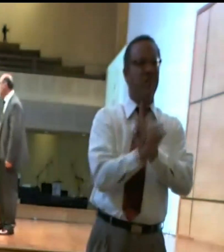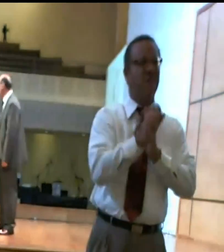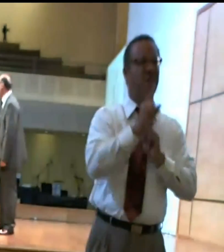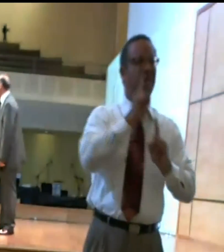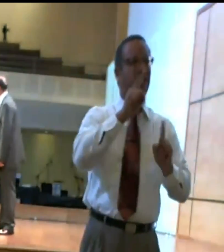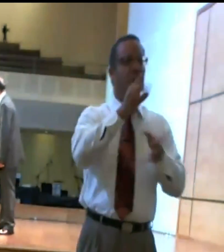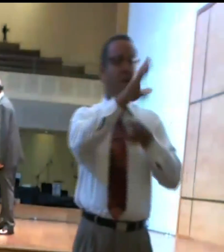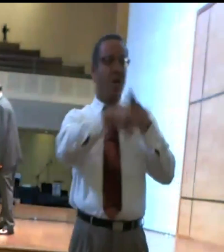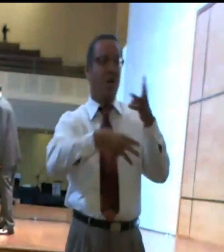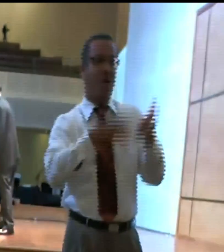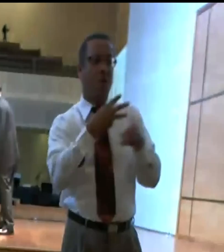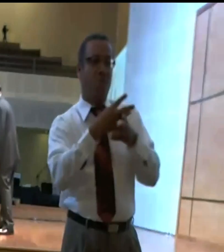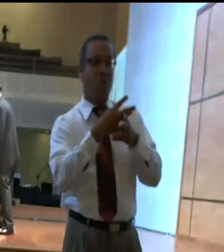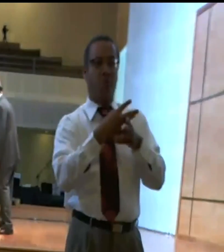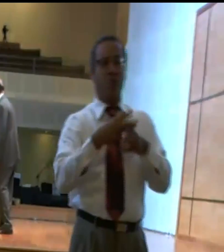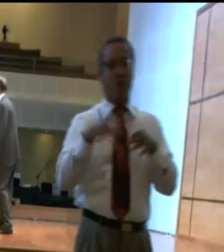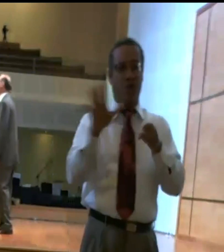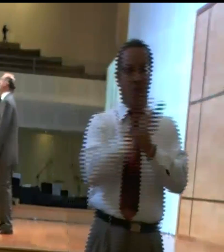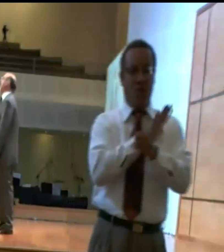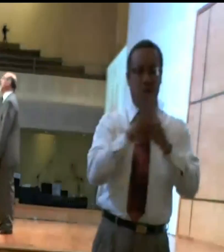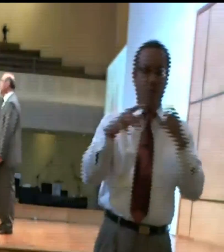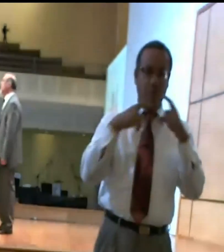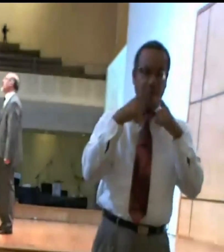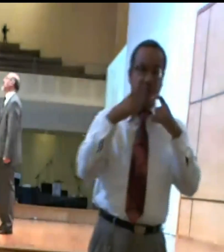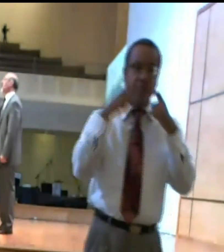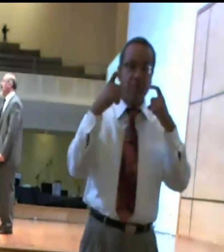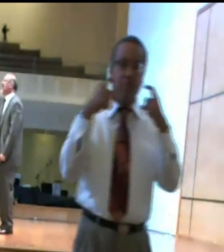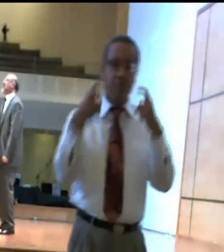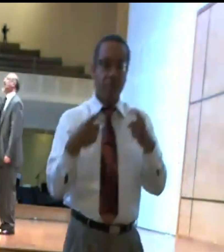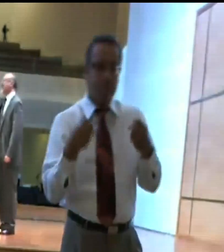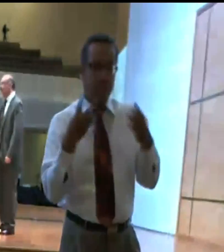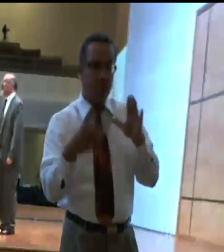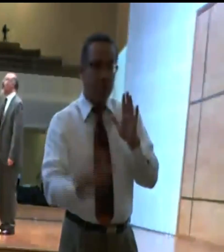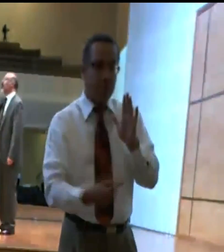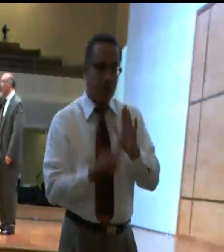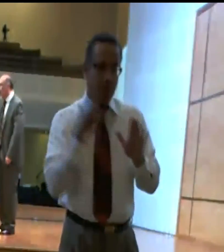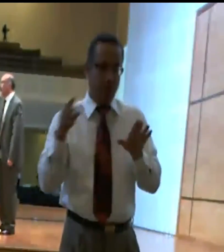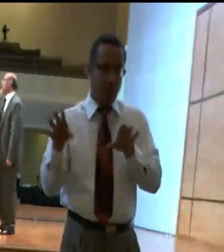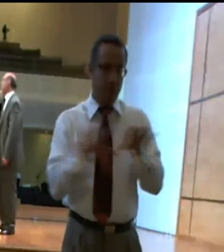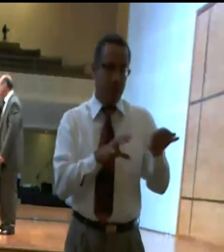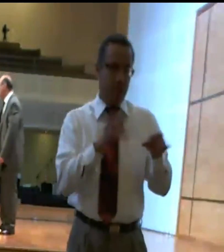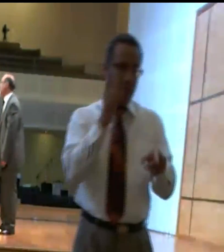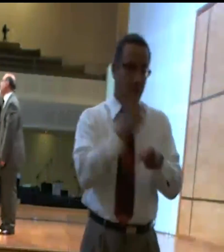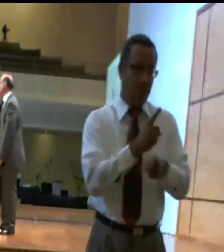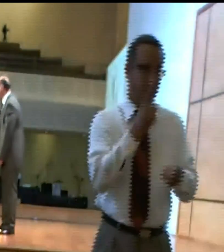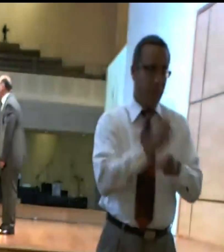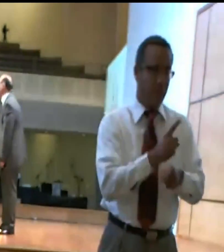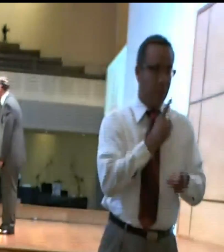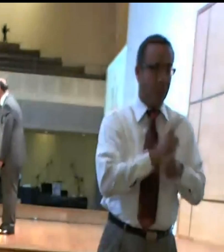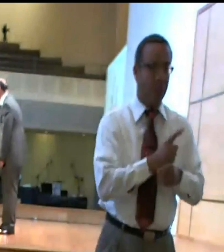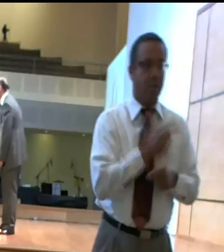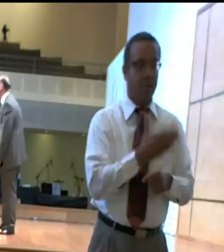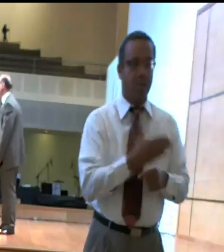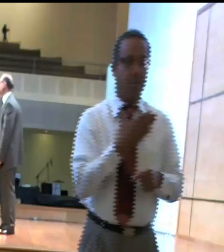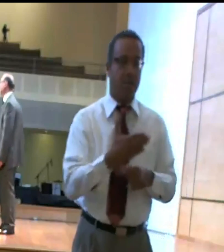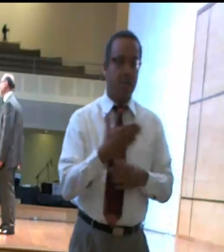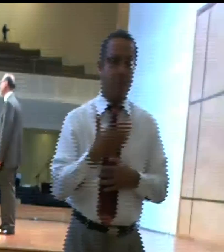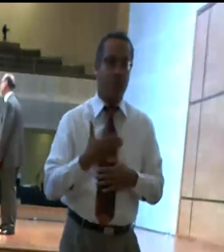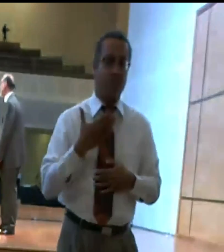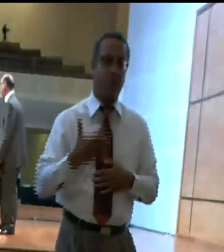Este es un mundo caído, hermanos. Y muchas veces haciendo lo correcto las cosas nos salen